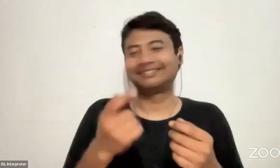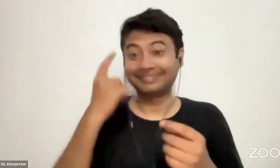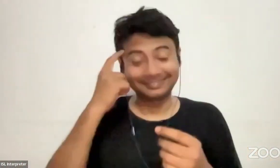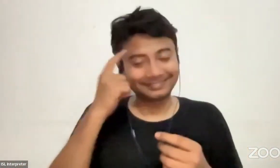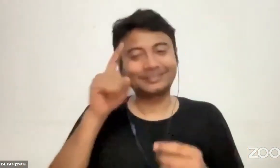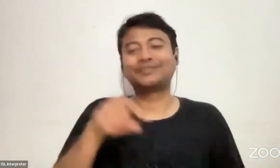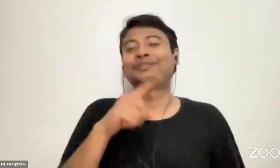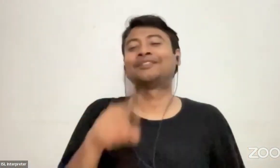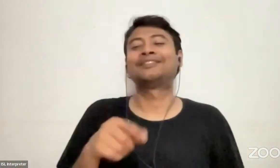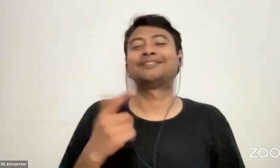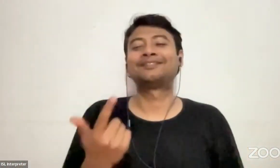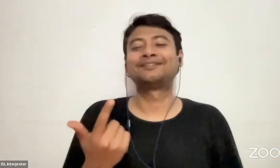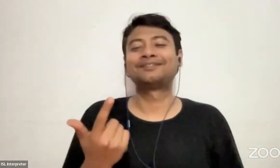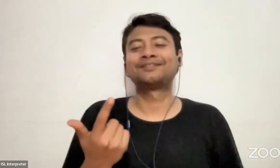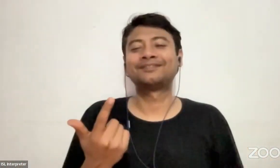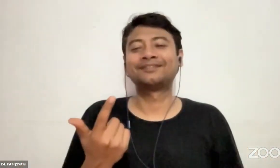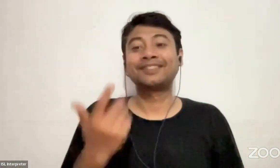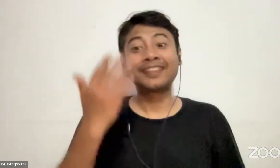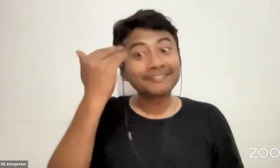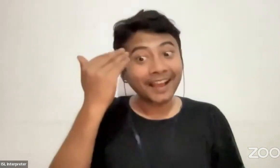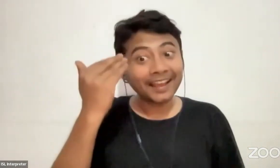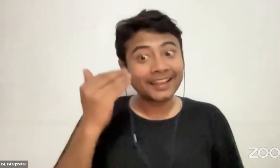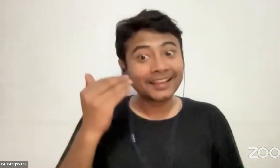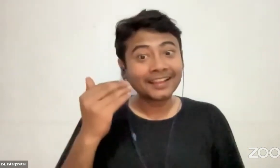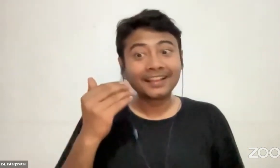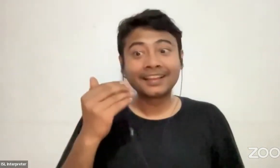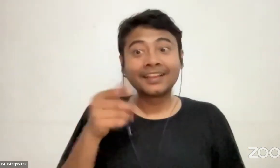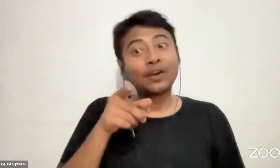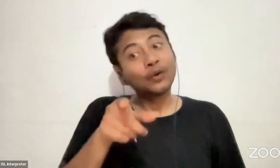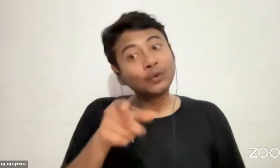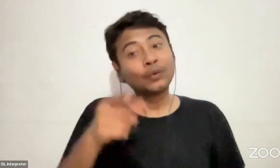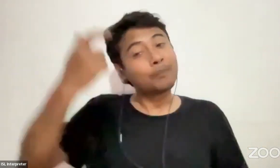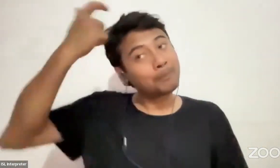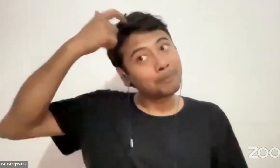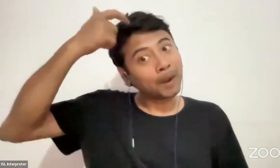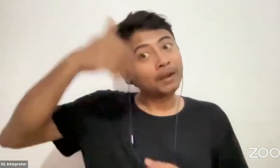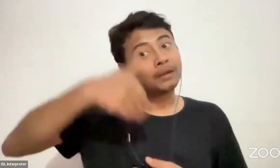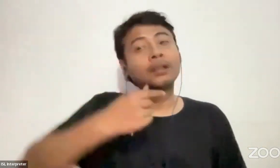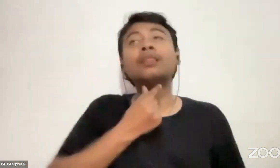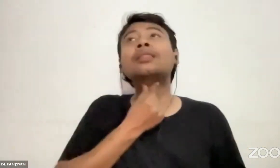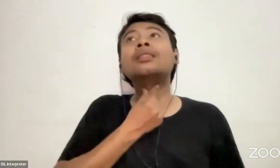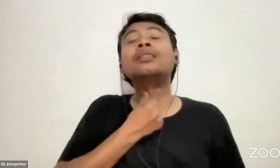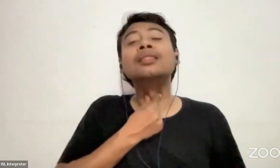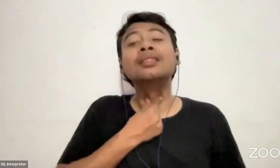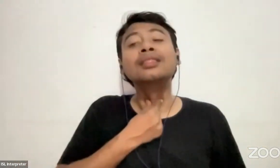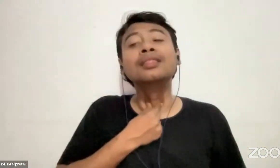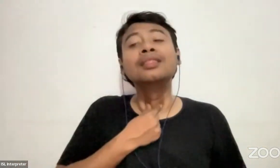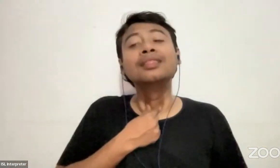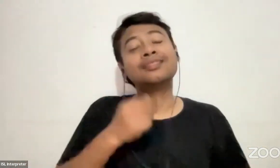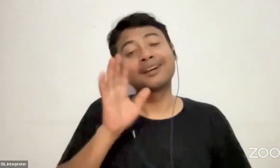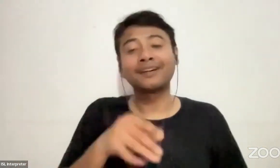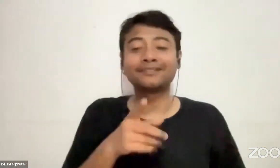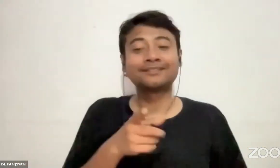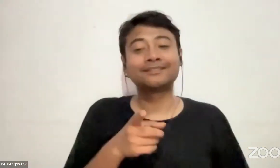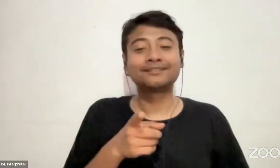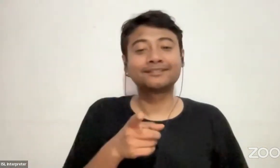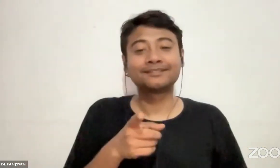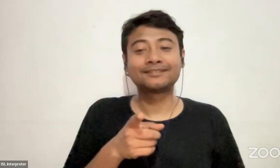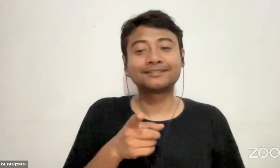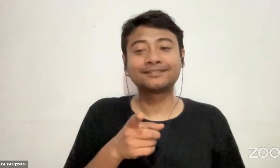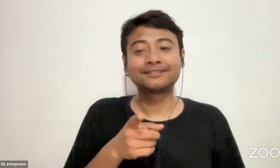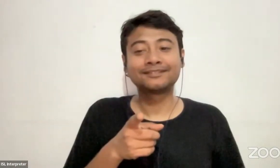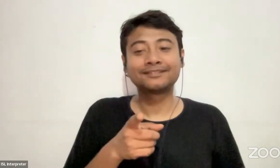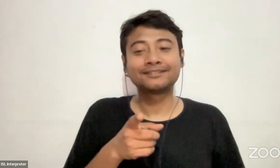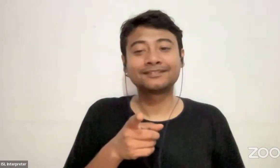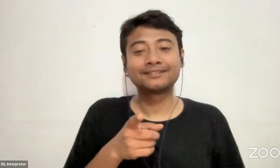ना कहीं आपके मन में उनसे कुछ मांगने की इच्छा प्रबल है। अगर आप जाके जो है देवताओं से कुछ